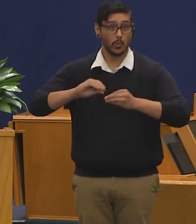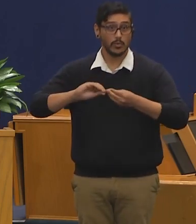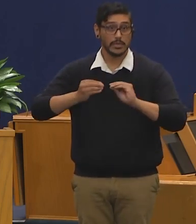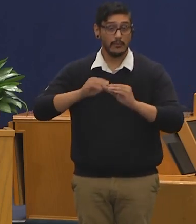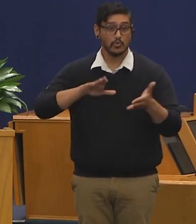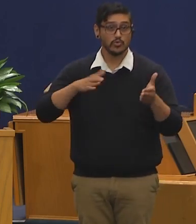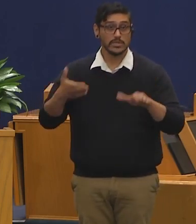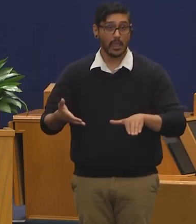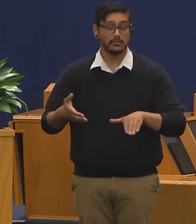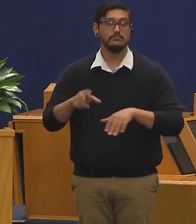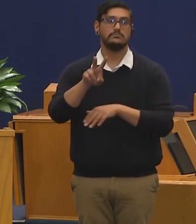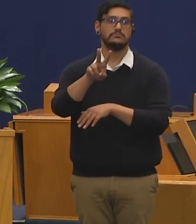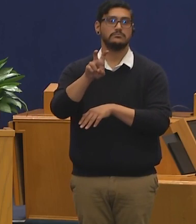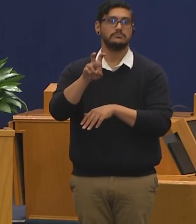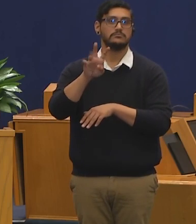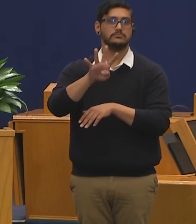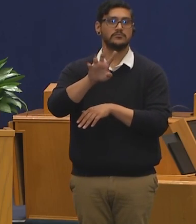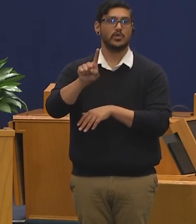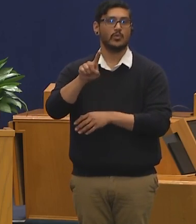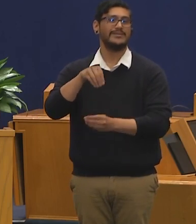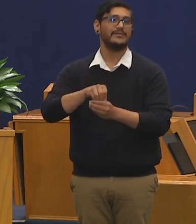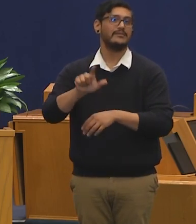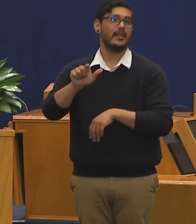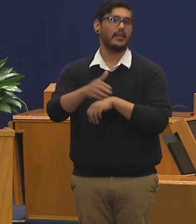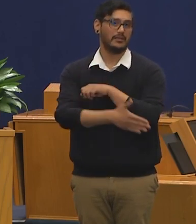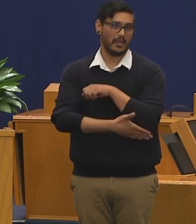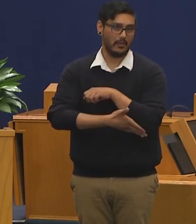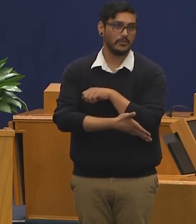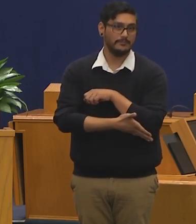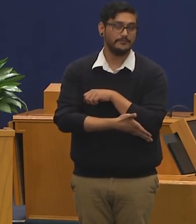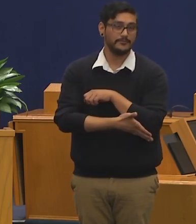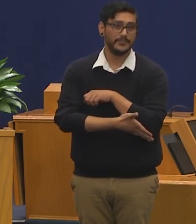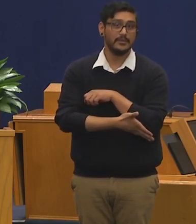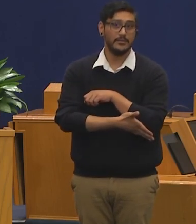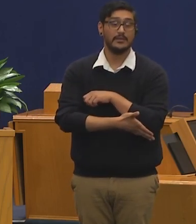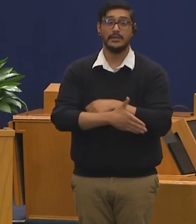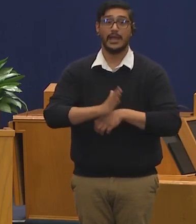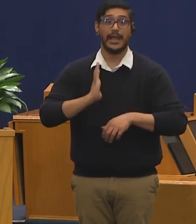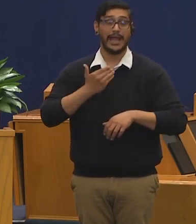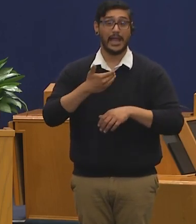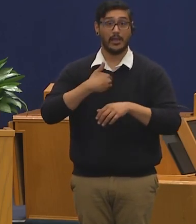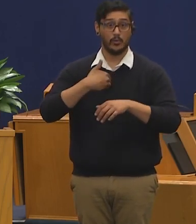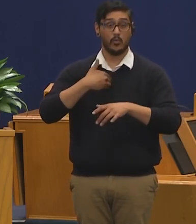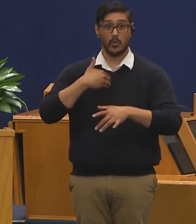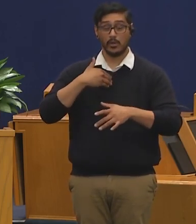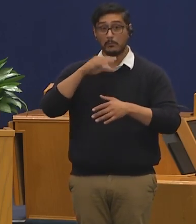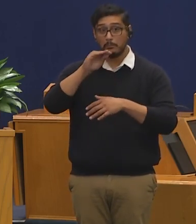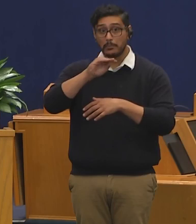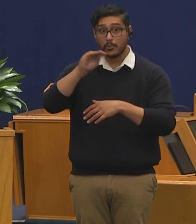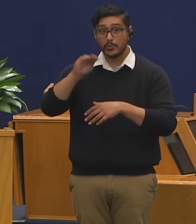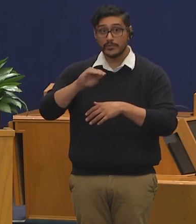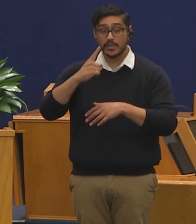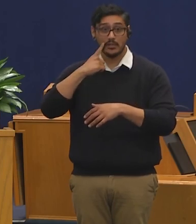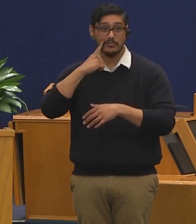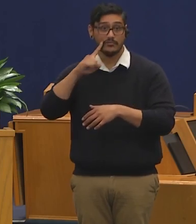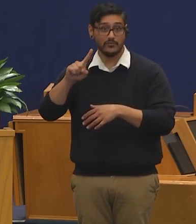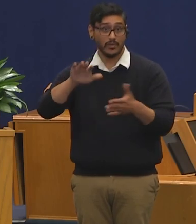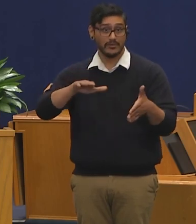a 241 en el condado de Los Ángeles y nuestra tasa de mortalidad para